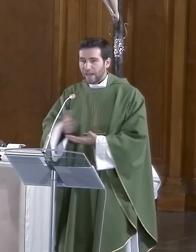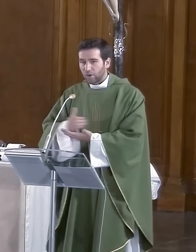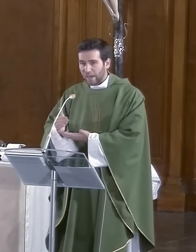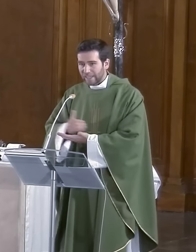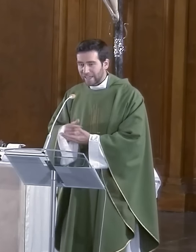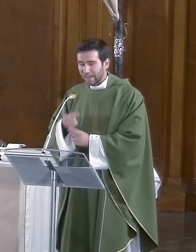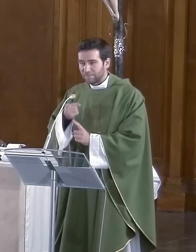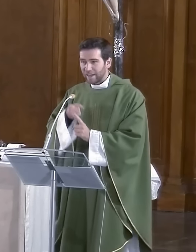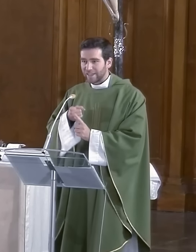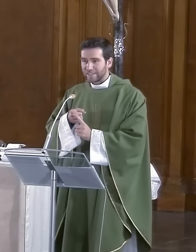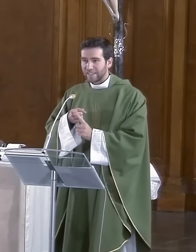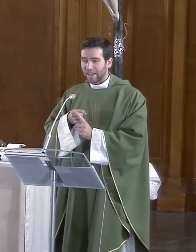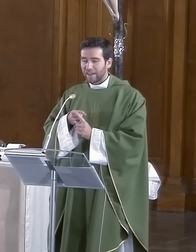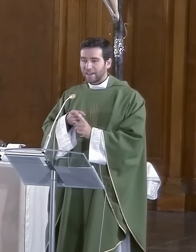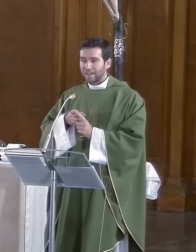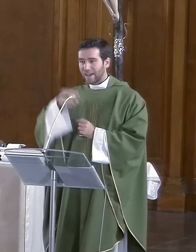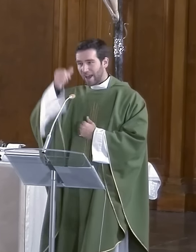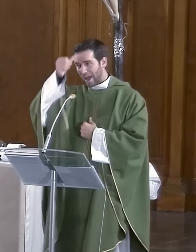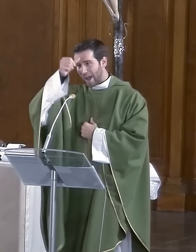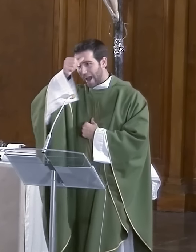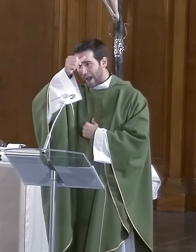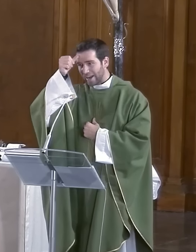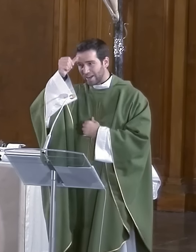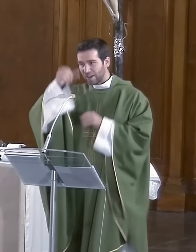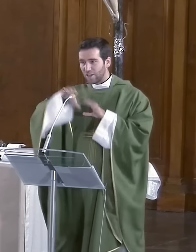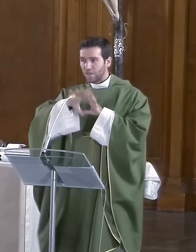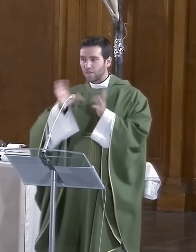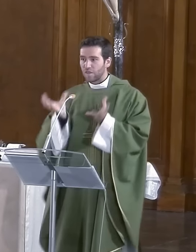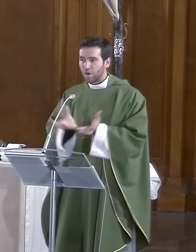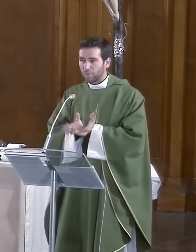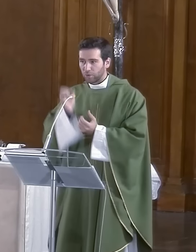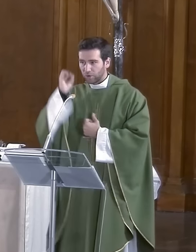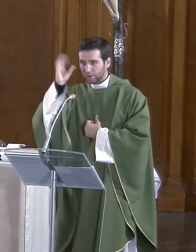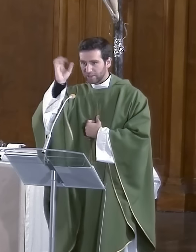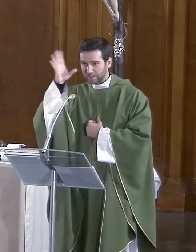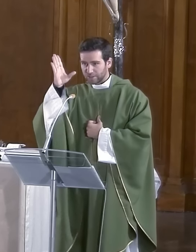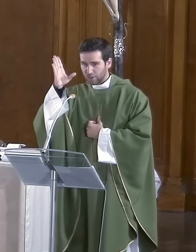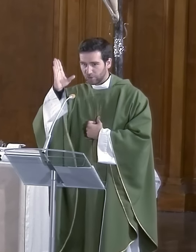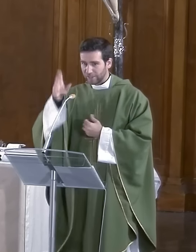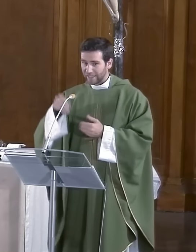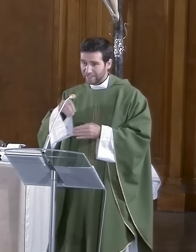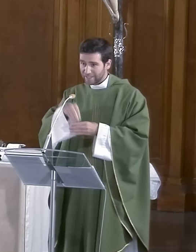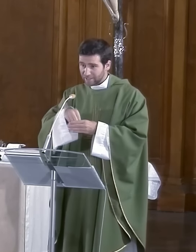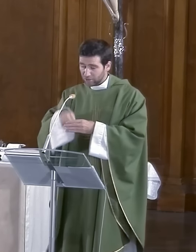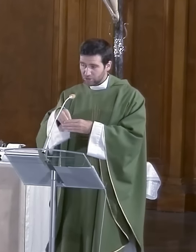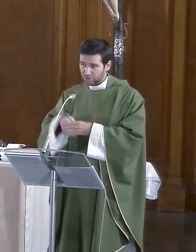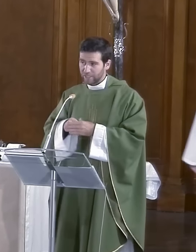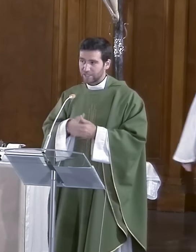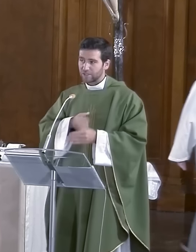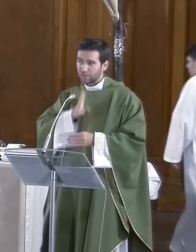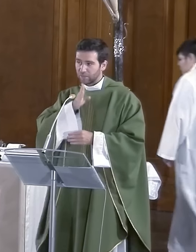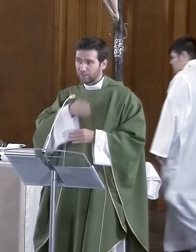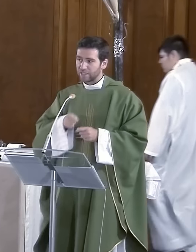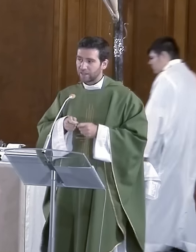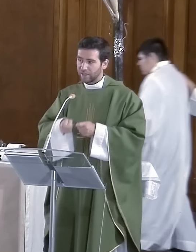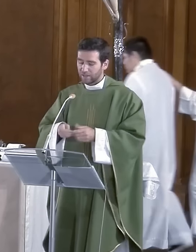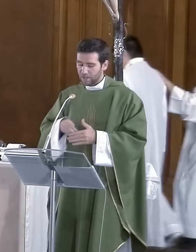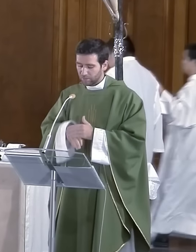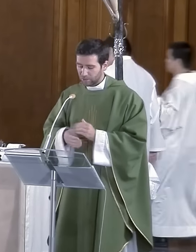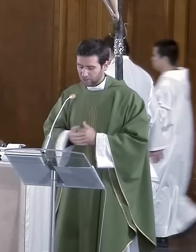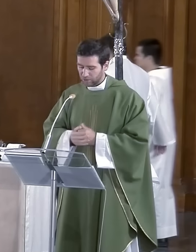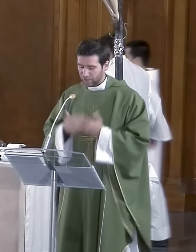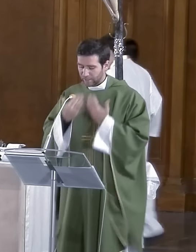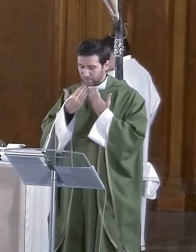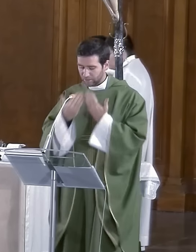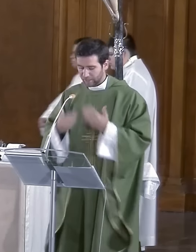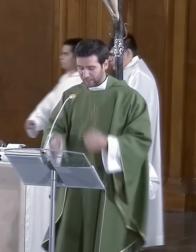Hoy la colecta va destinada al Domun. Domun, tenéis los sobres donde podéis hacer